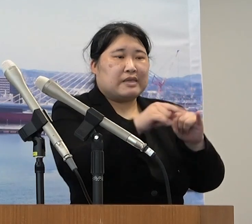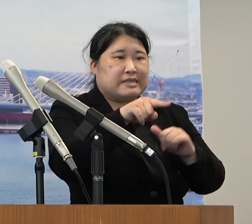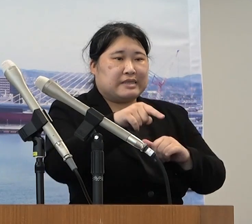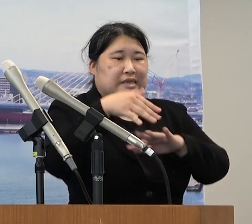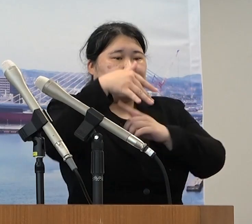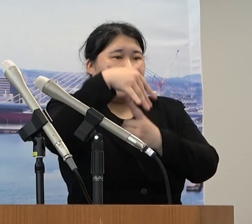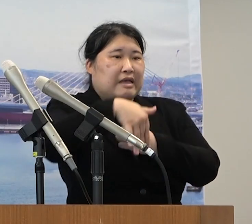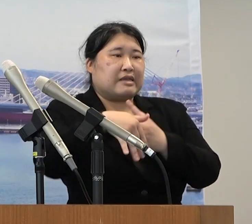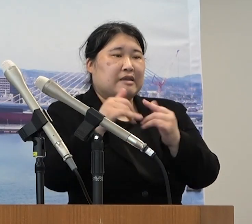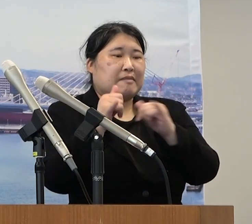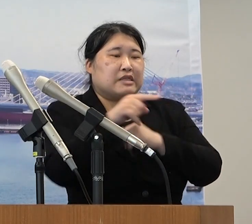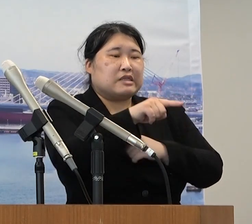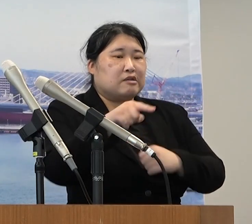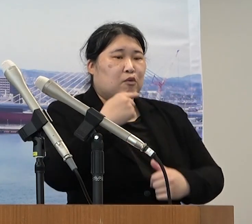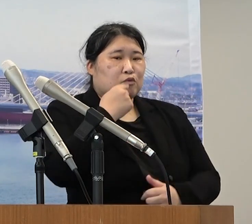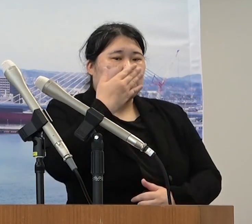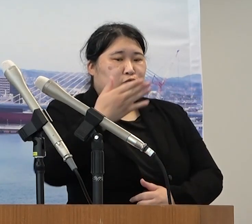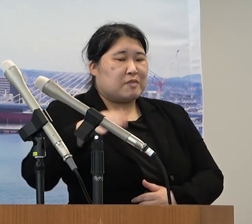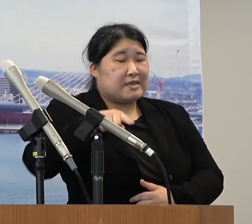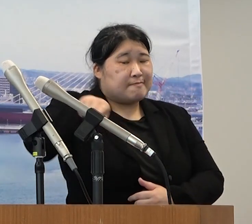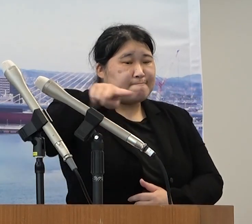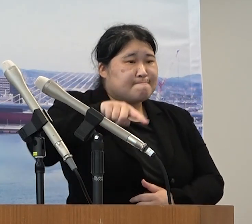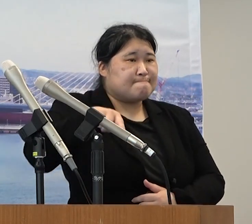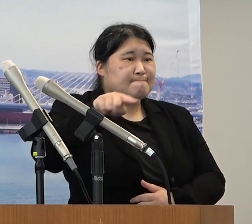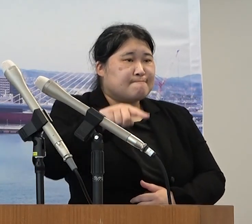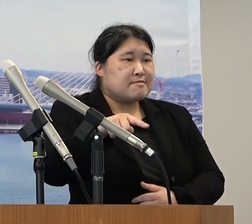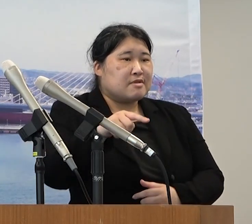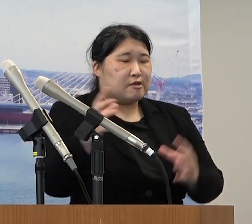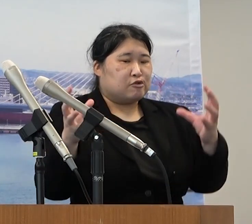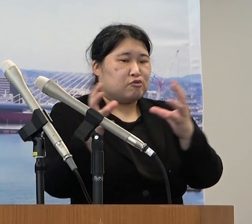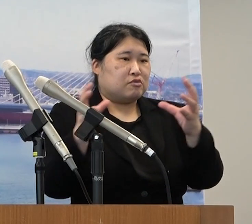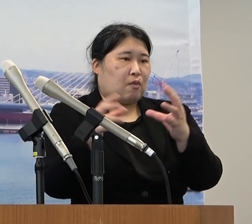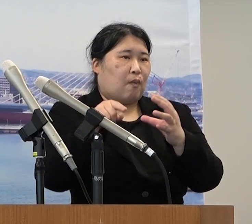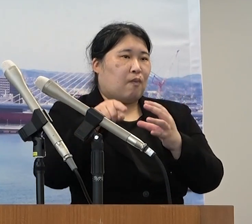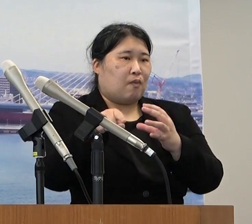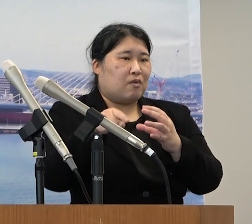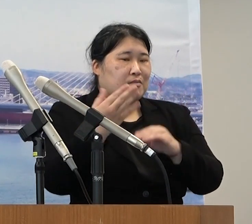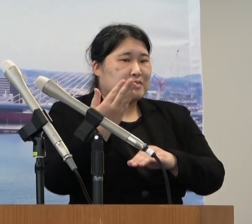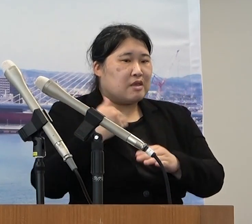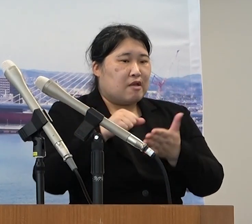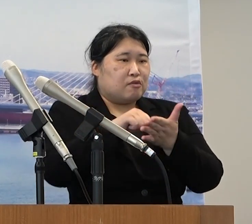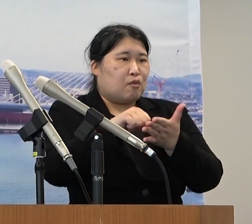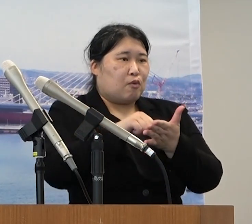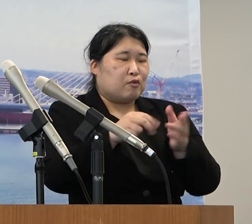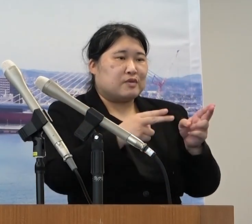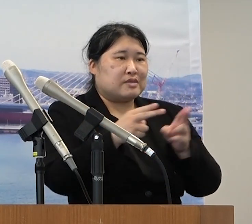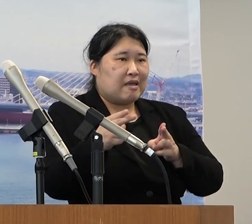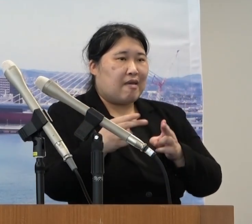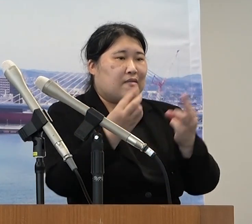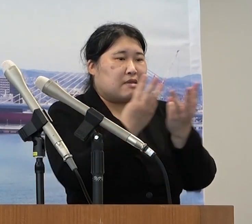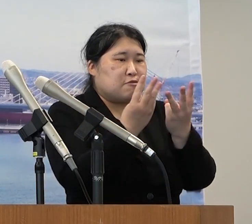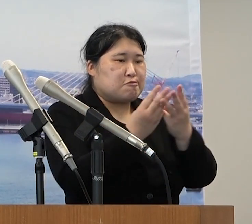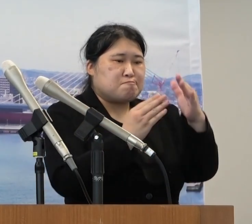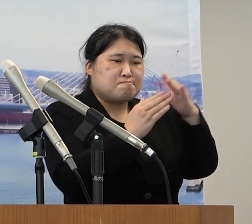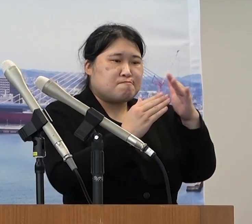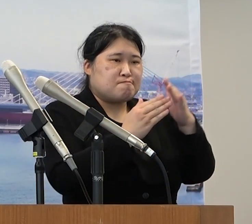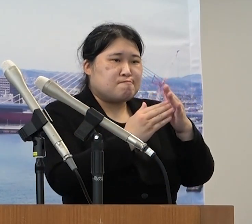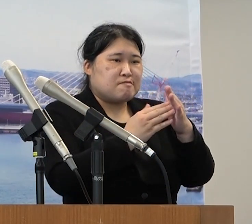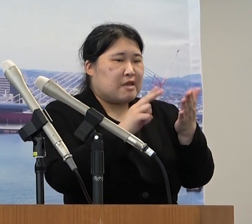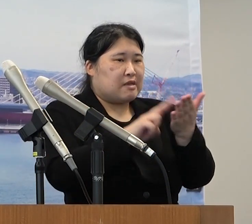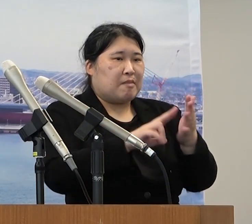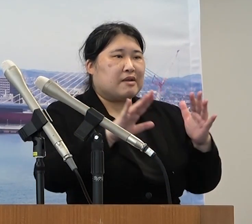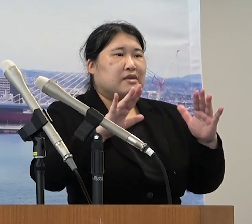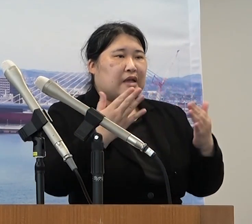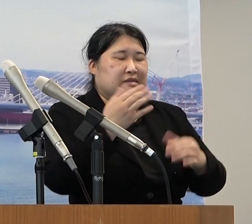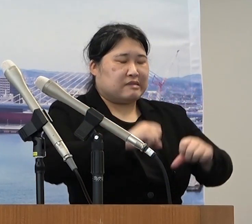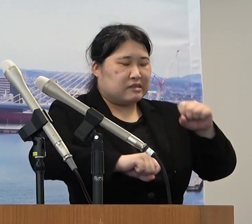点海手を跳人集合場所とし、事前登録制や人数の上限設定は行わ